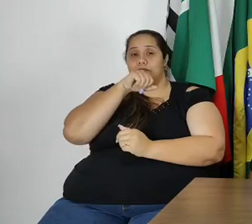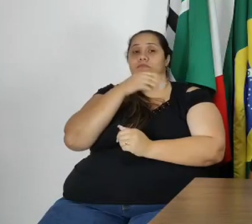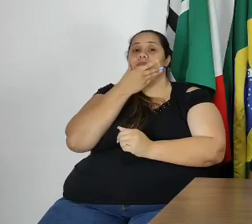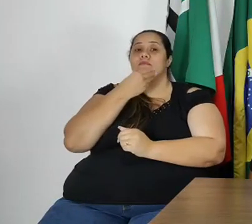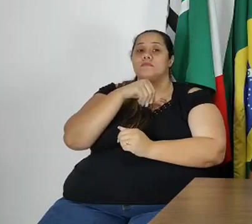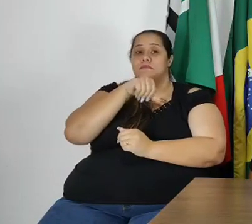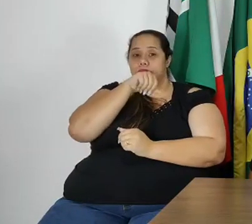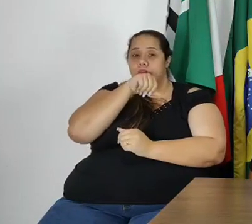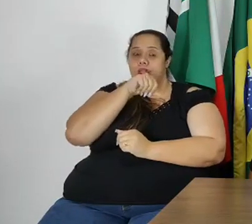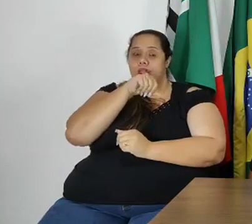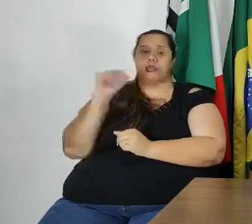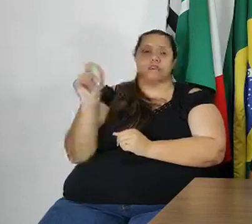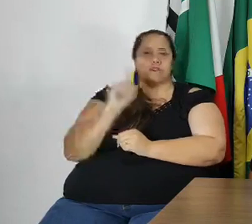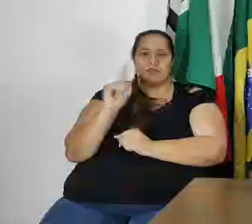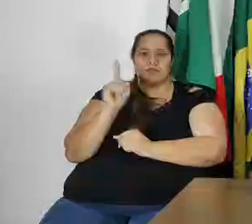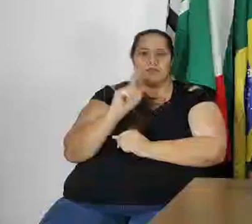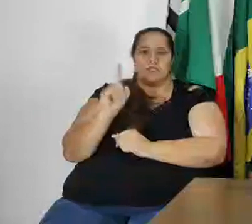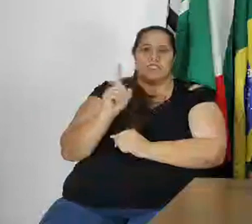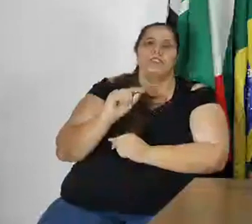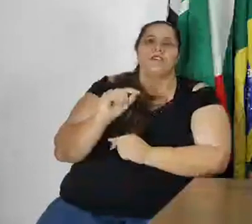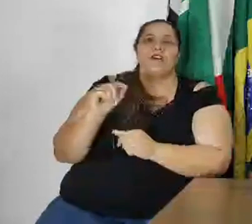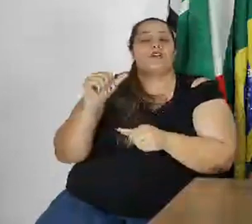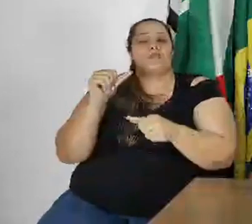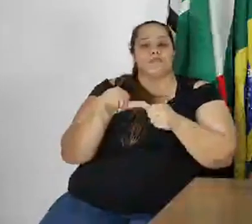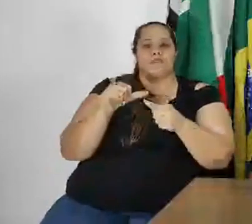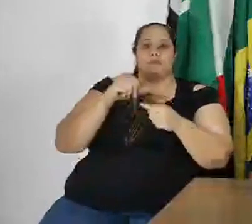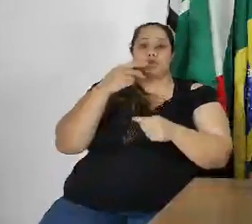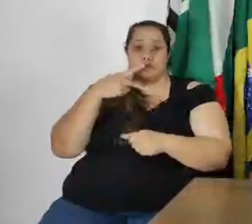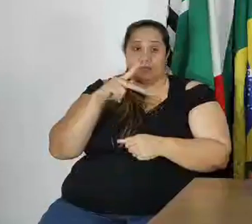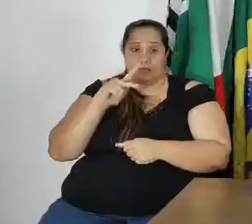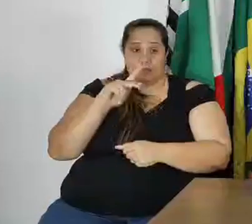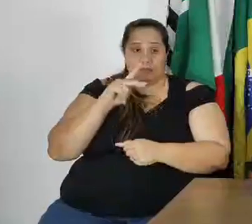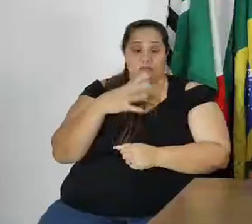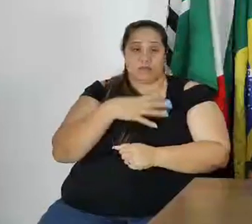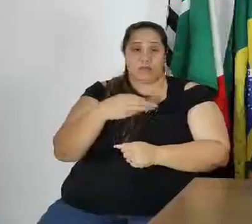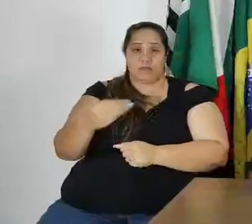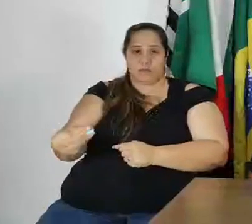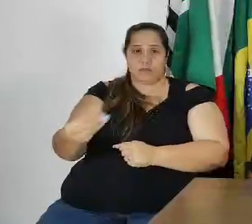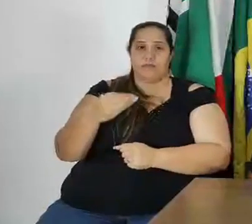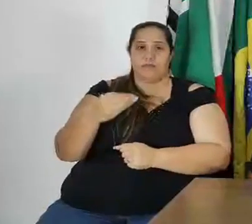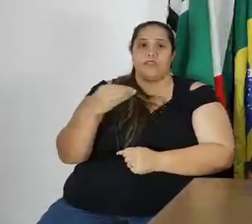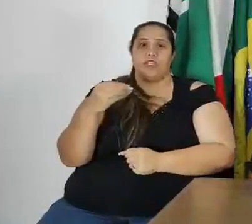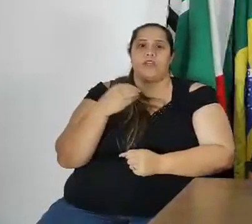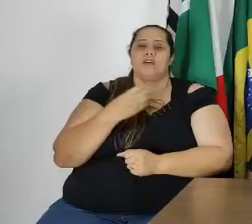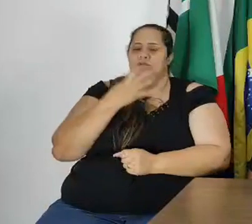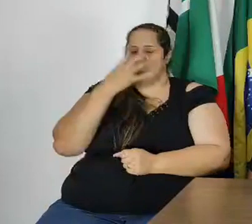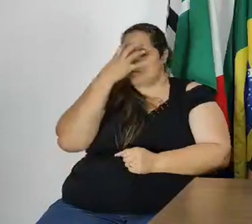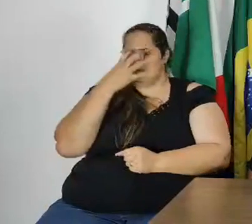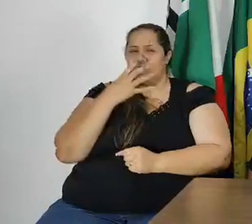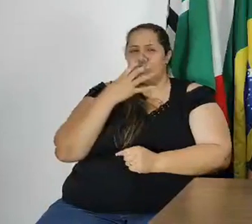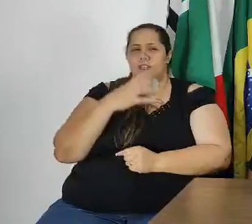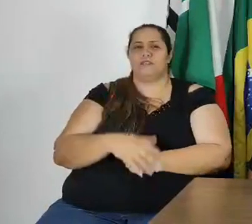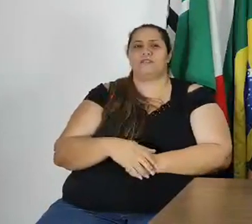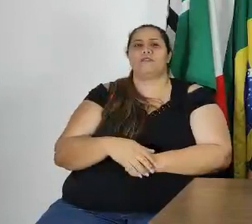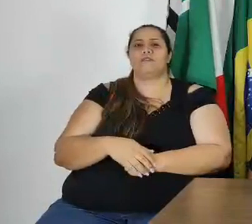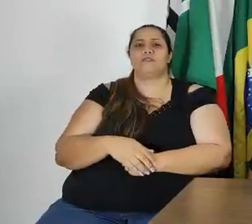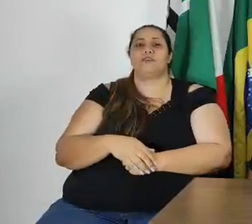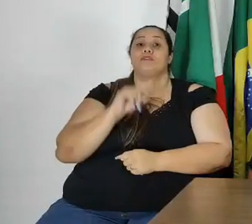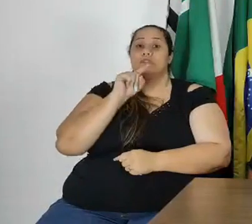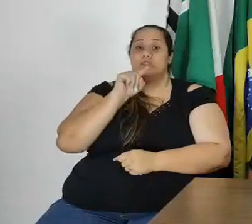seus filhos de um jeito que faça com que eles fiquem irados. Pelo contrário, vocês